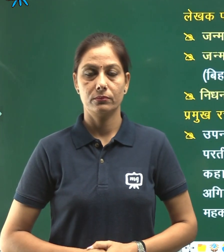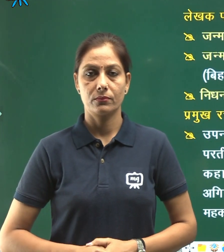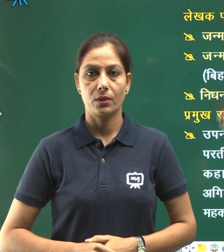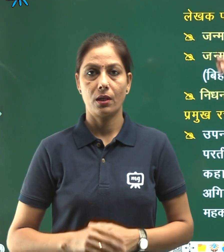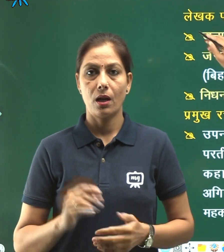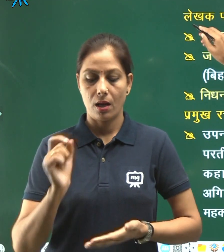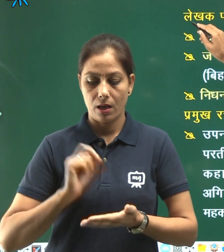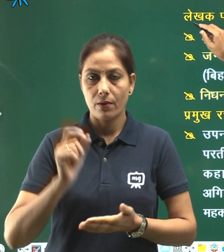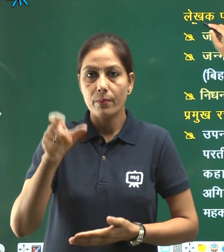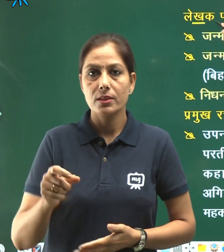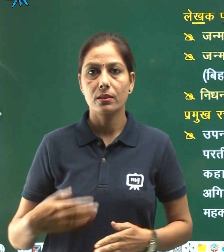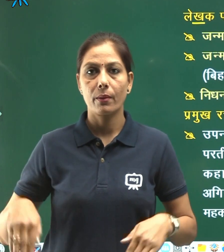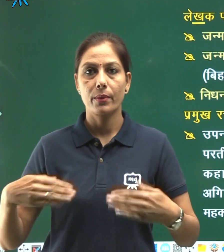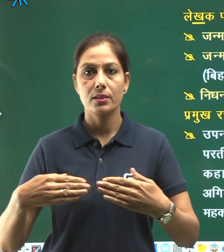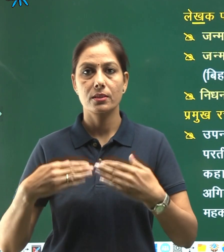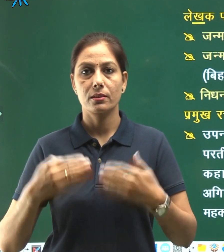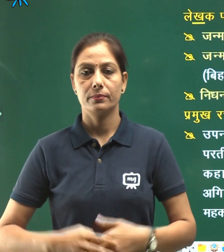लेखक परिचय।